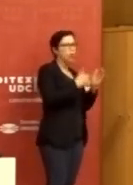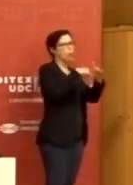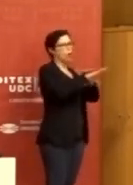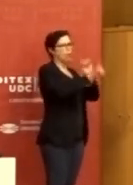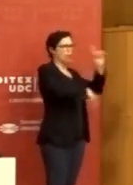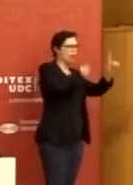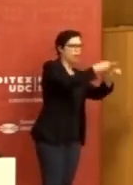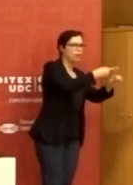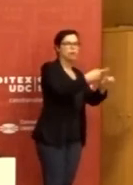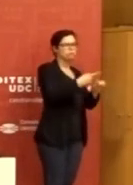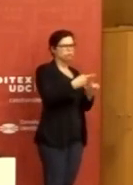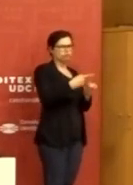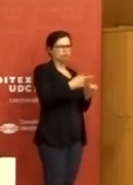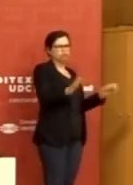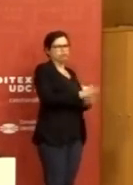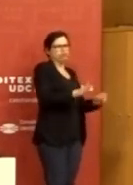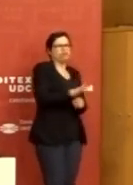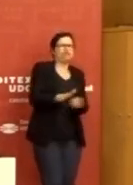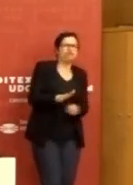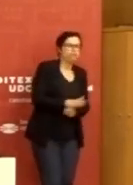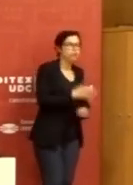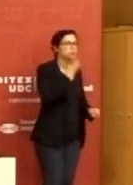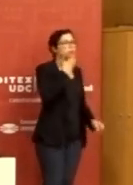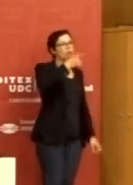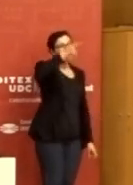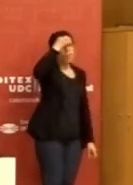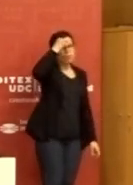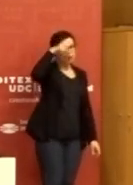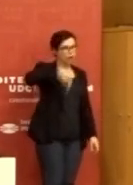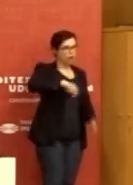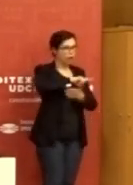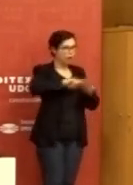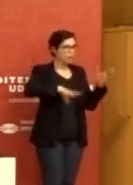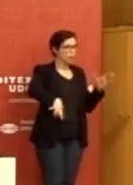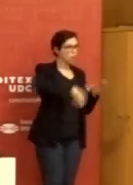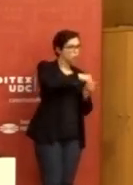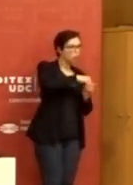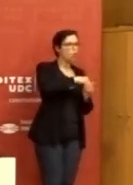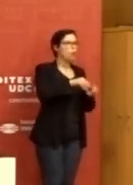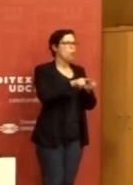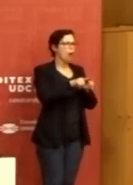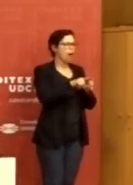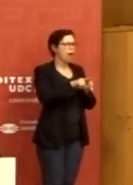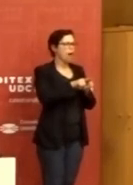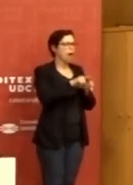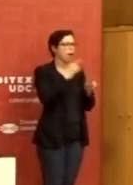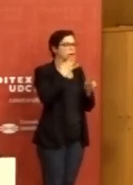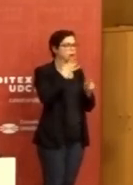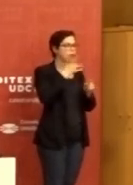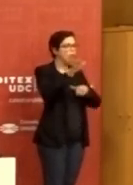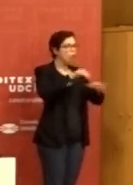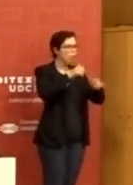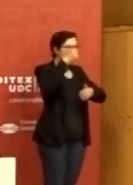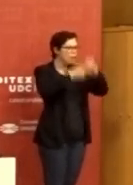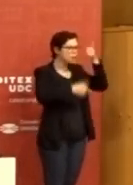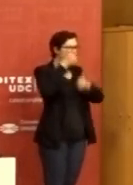Y tenemos aquí gente de FADENGA, Plena Inclusión Galicia, que prácticamente tiene que hacer una revisión de cada